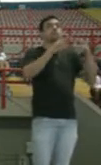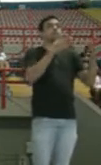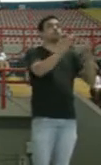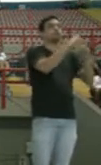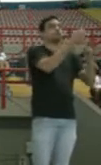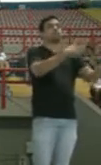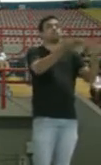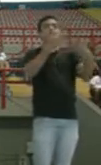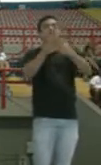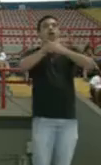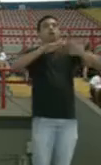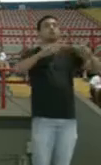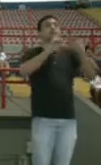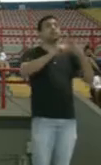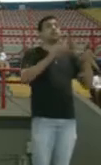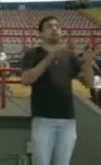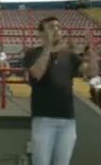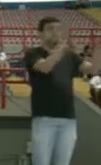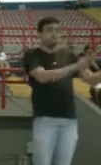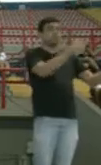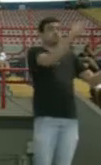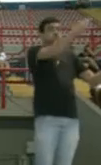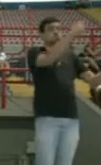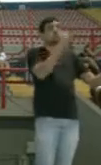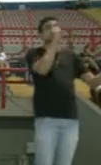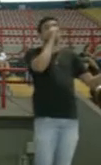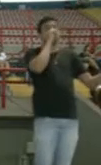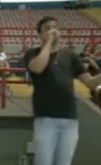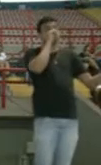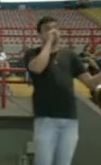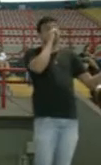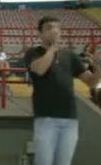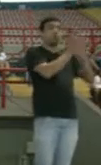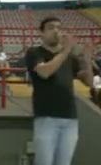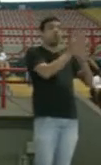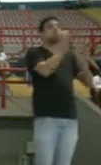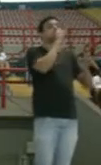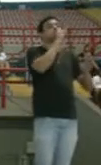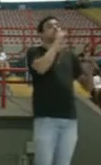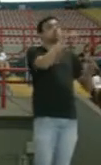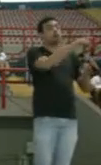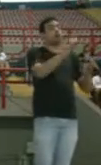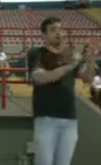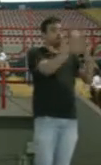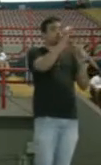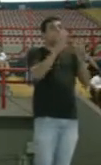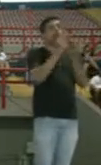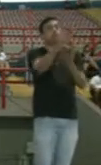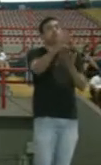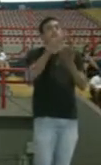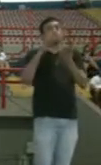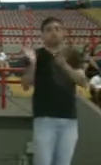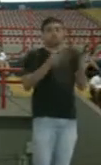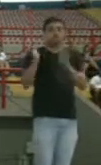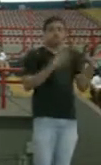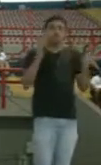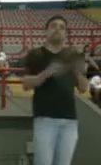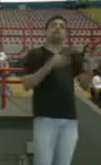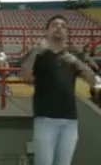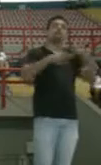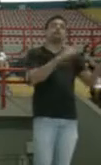relações sociais. Na segunda fase da indústria, que a indústria começou a produzir em série, que o trabalhador trabalhava